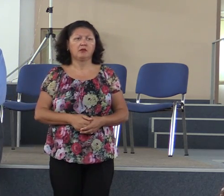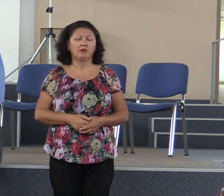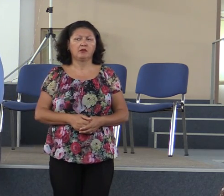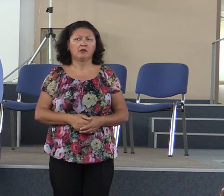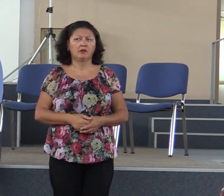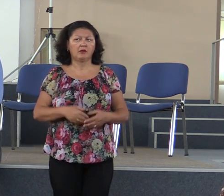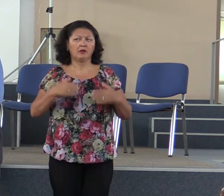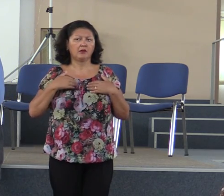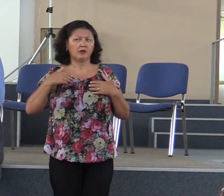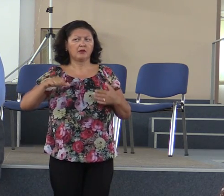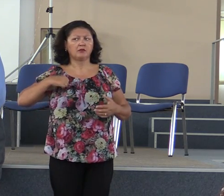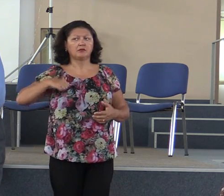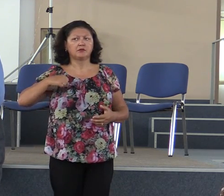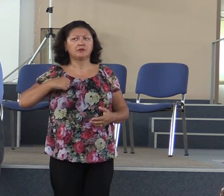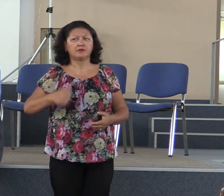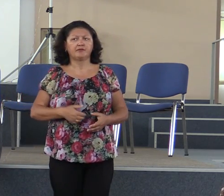Eu sunt...